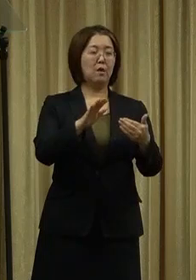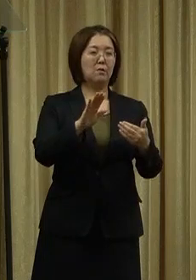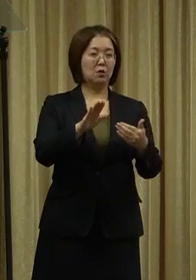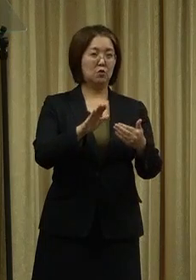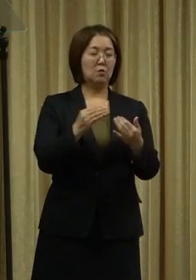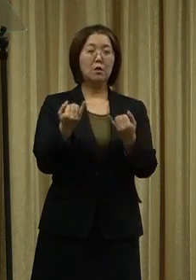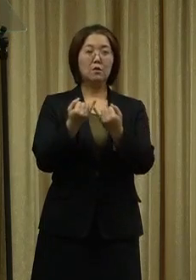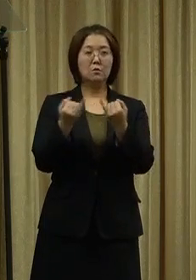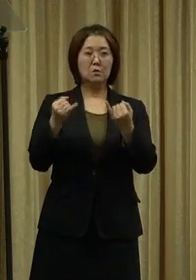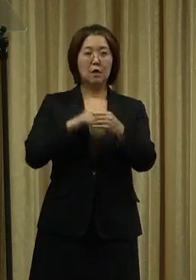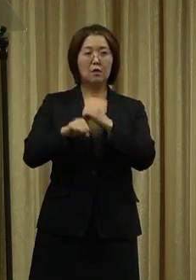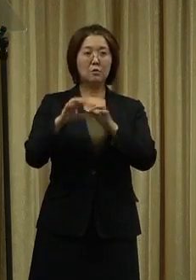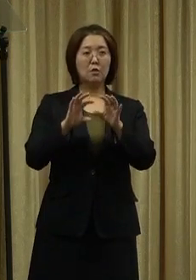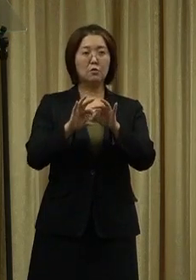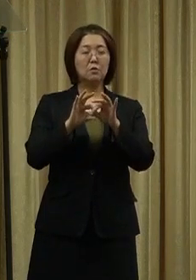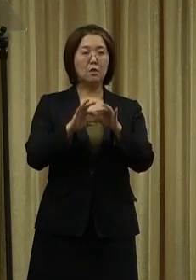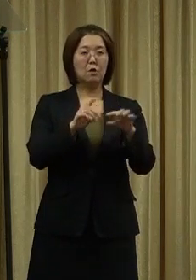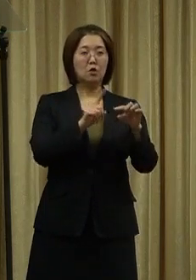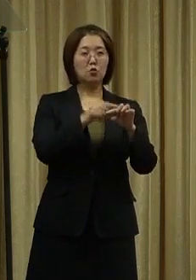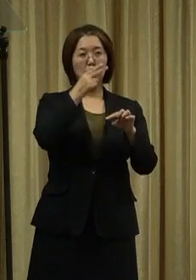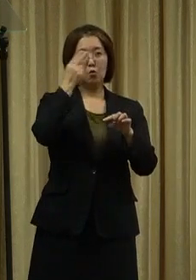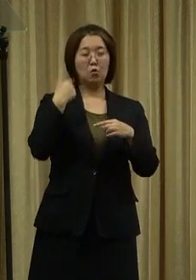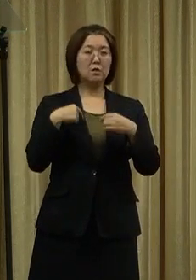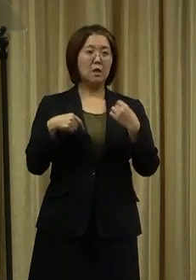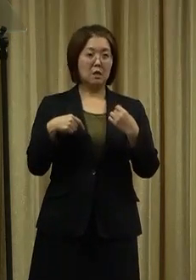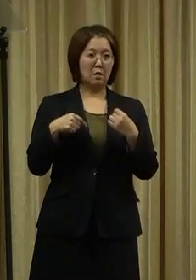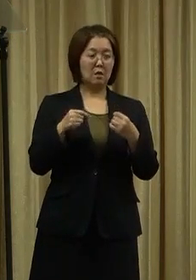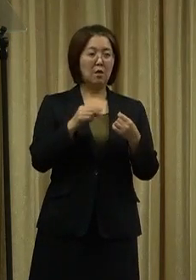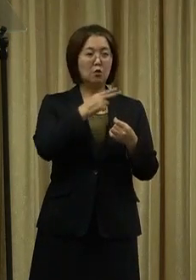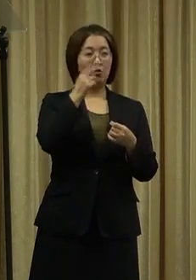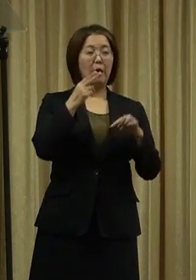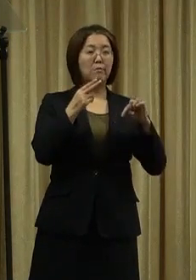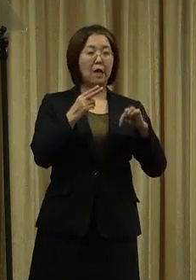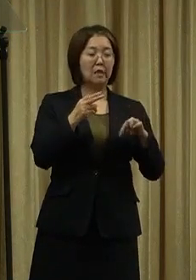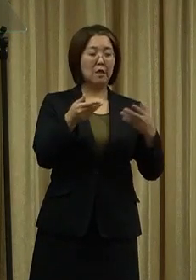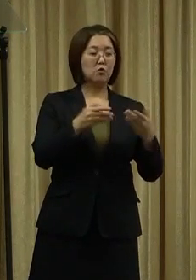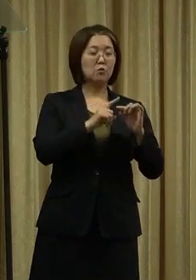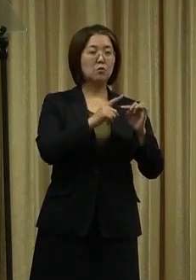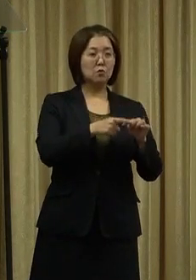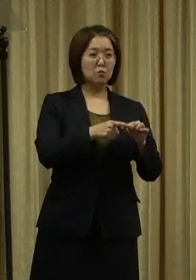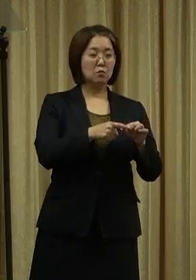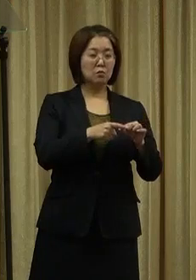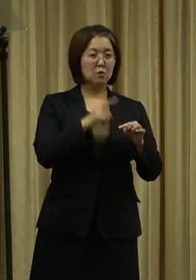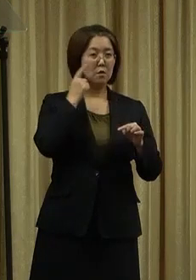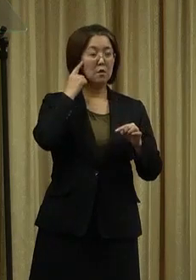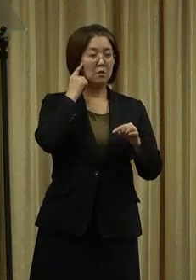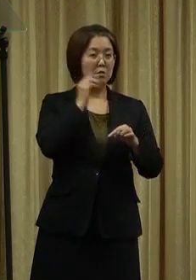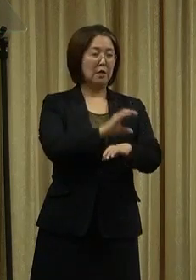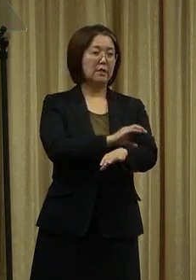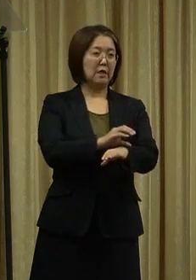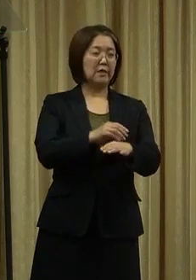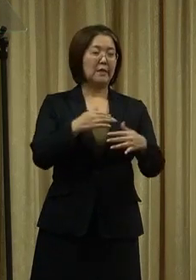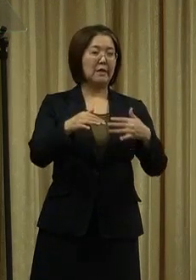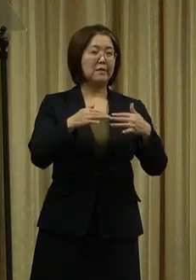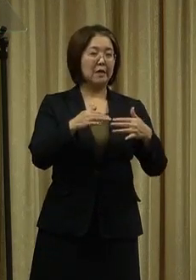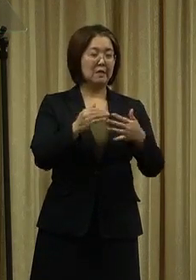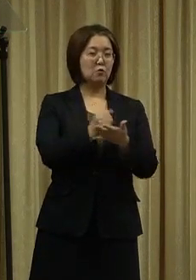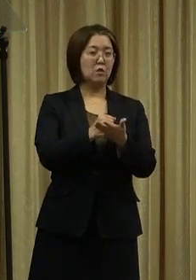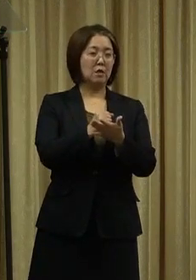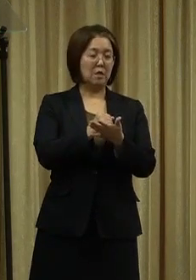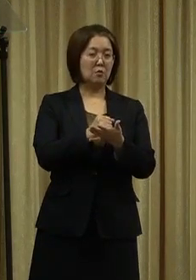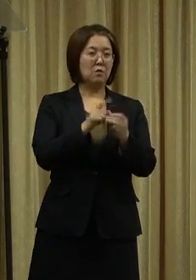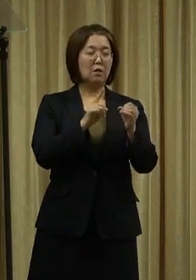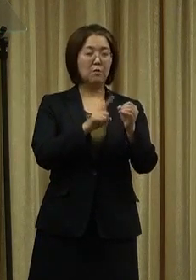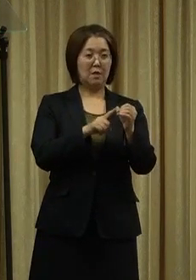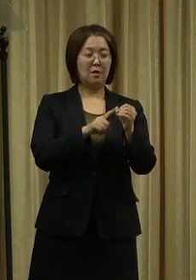女性活躍ですが、中高生が県内での就職を視野に入れたキャリアデザインを考える機会づくりのため、